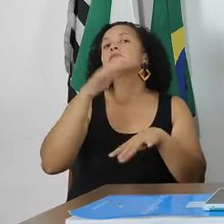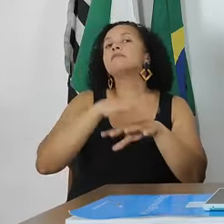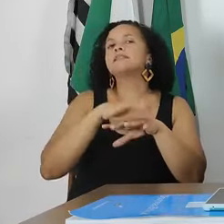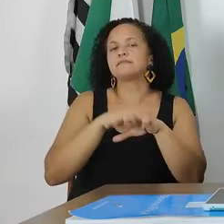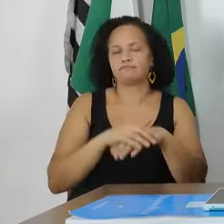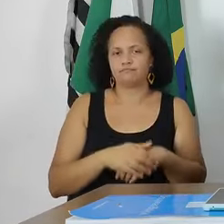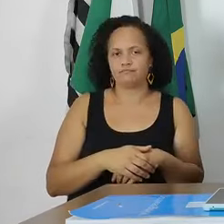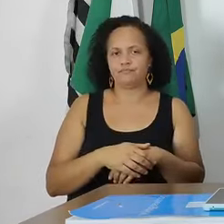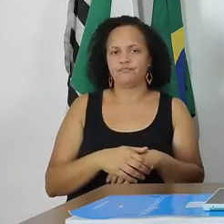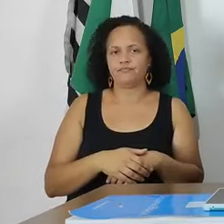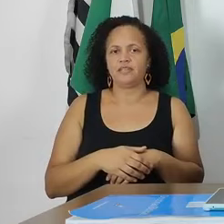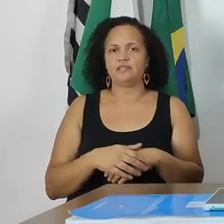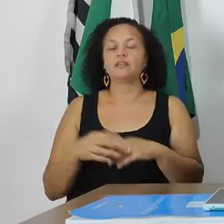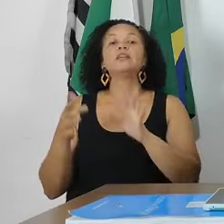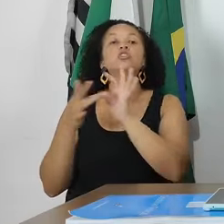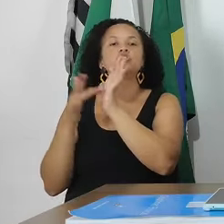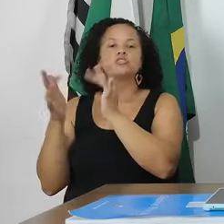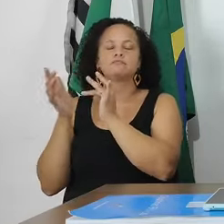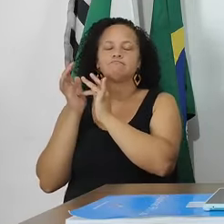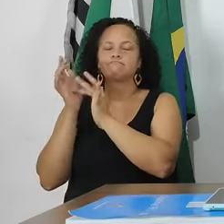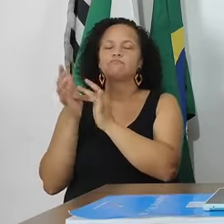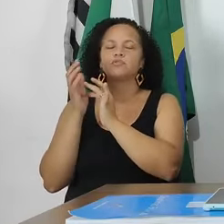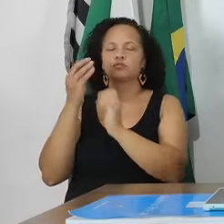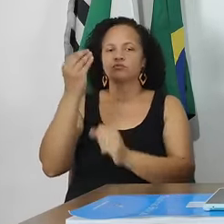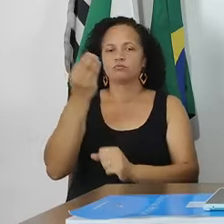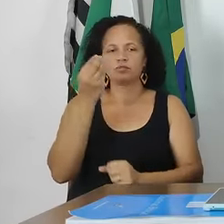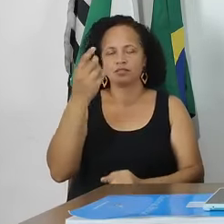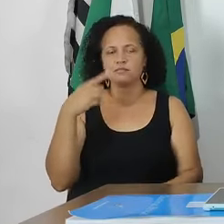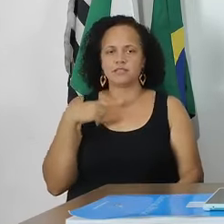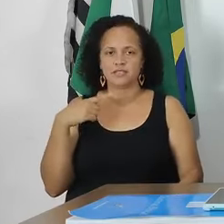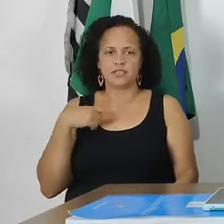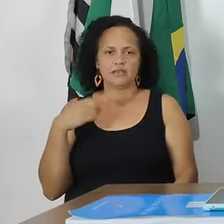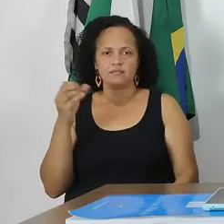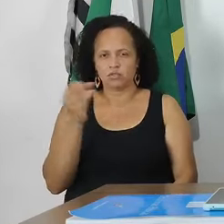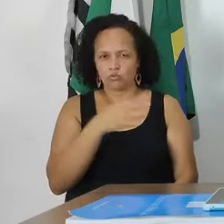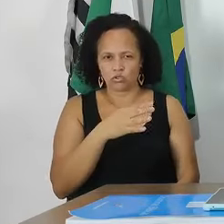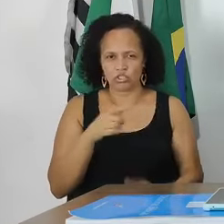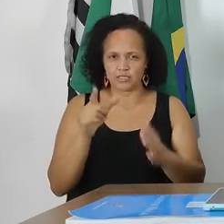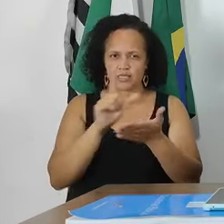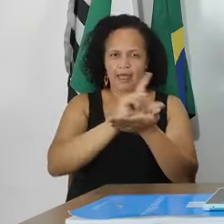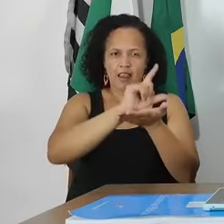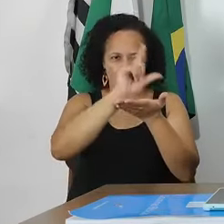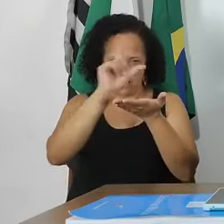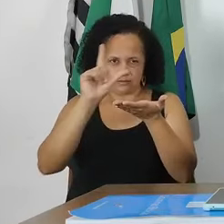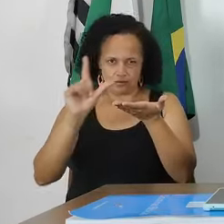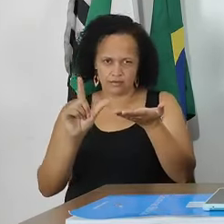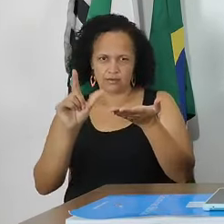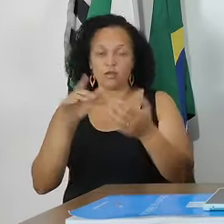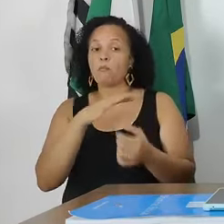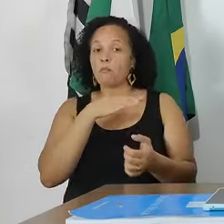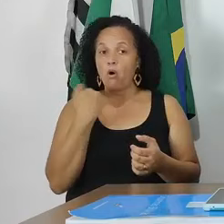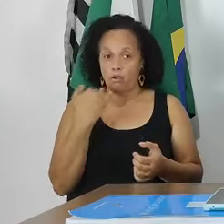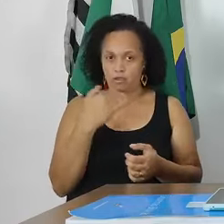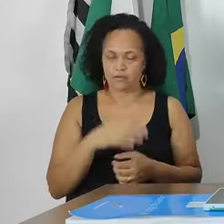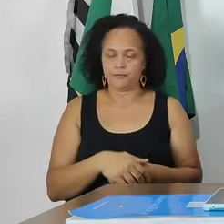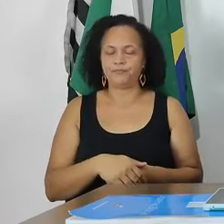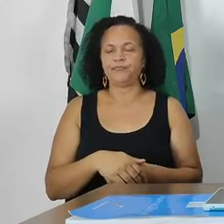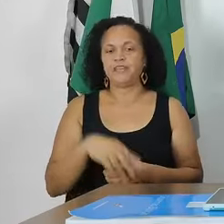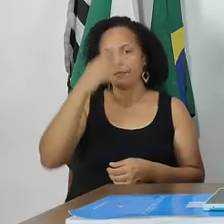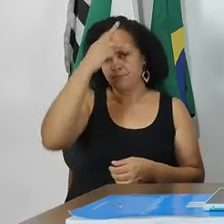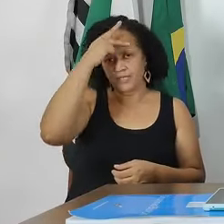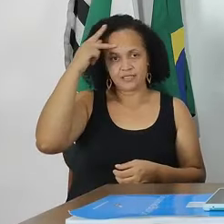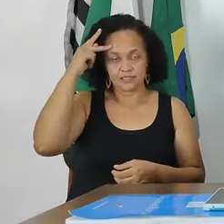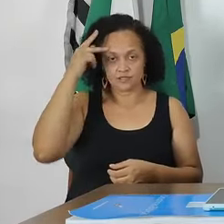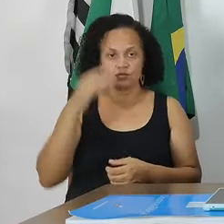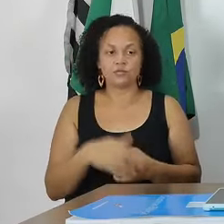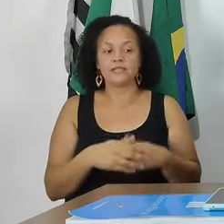a notícia que Lázaro estava morto. Ele estava indo lá, porque ele sabia que já tinham avisado que o Lázaro estava doente. Então ele ia